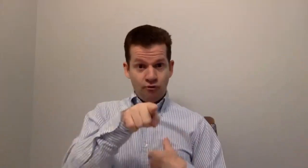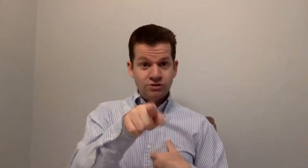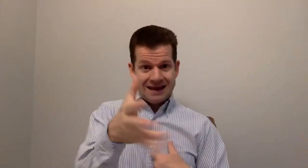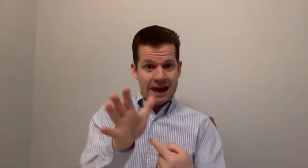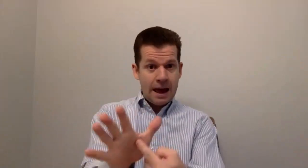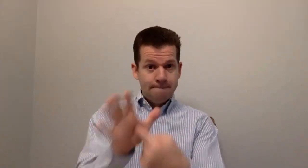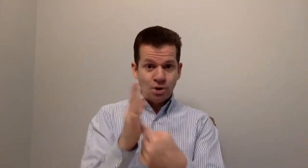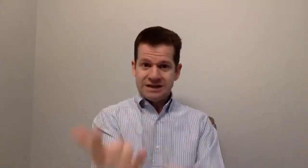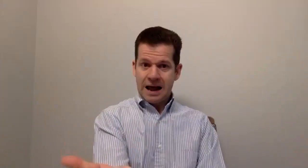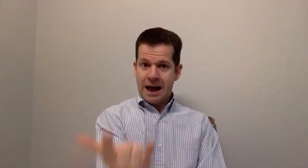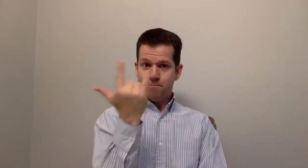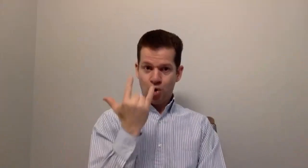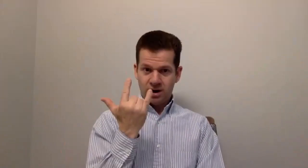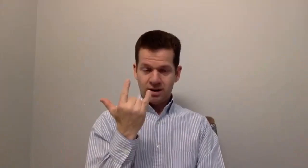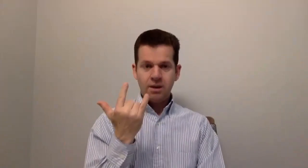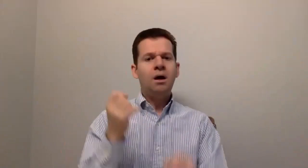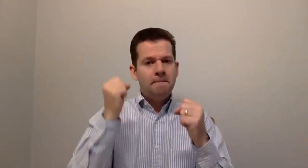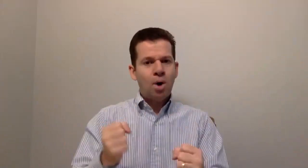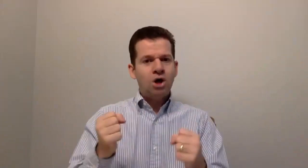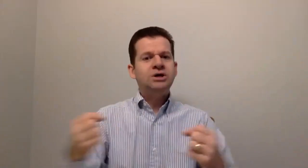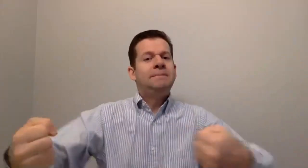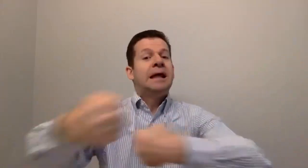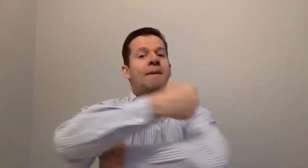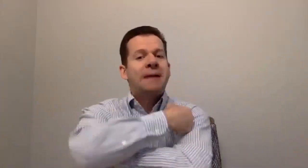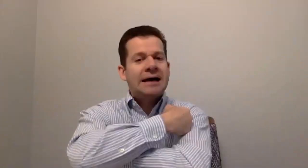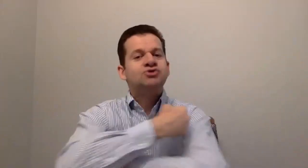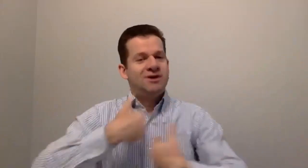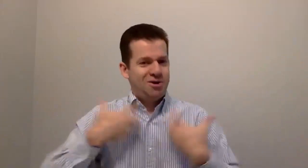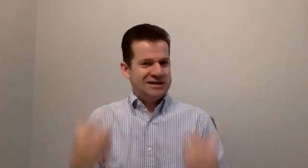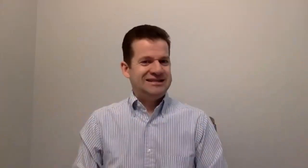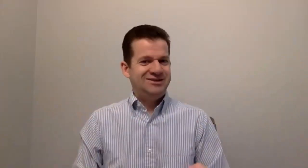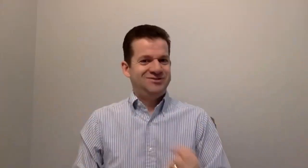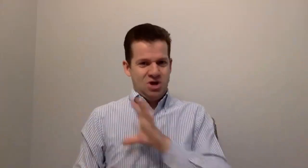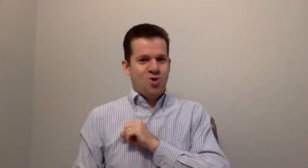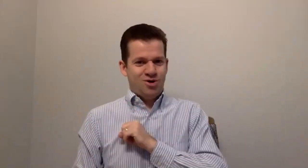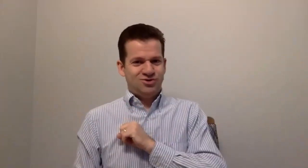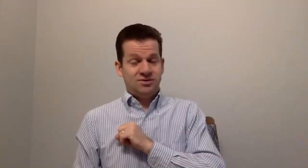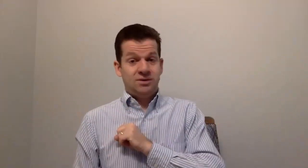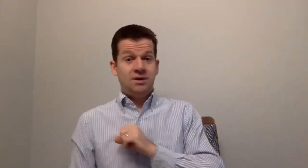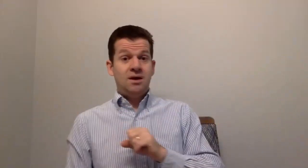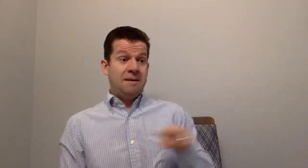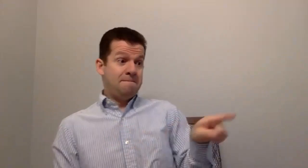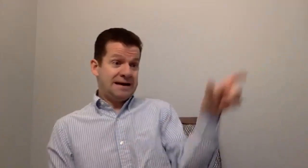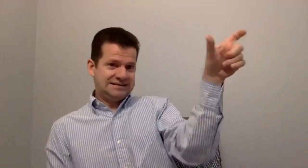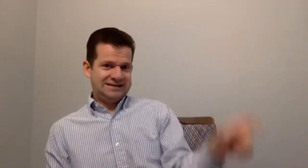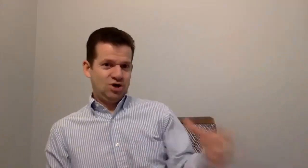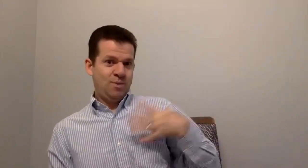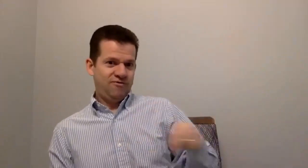Você quer mostrar amor? Pode me dar um abraço. Eu aceito. Eu gosto. Mas o meu